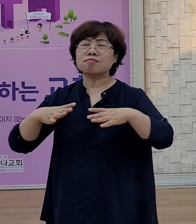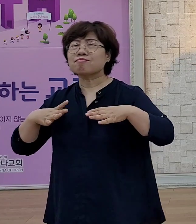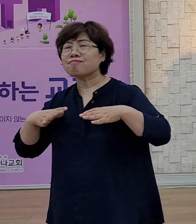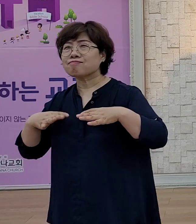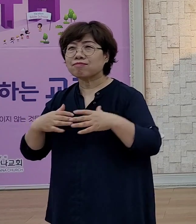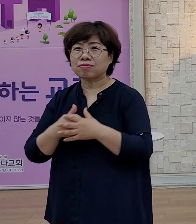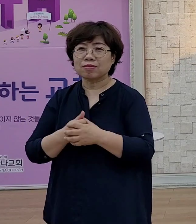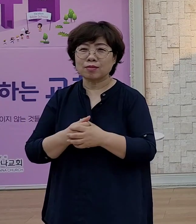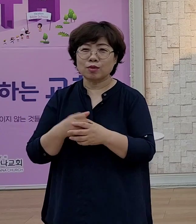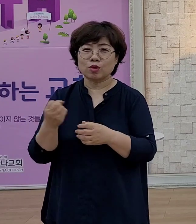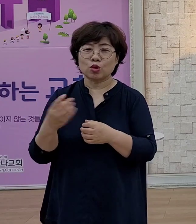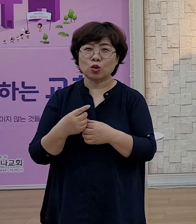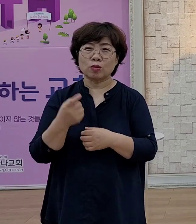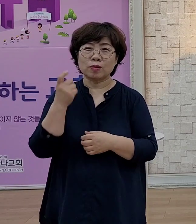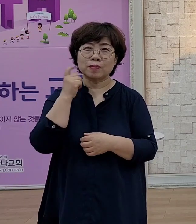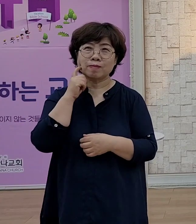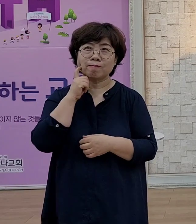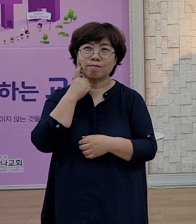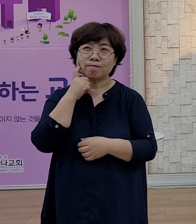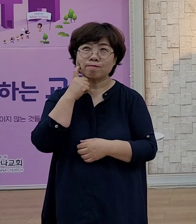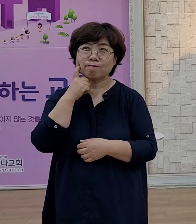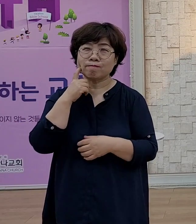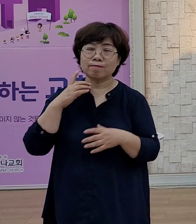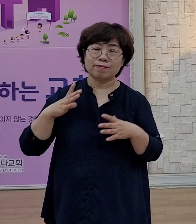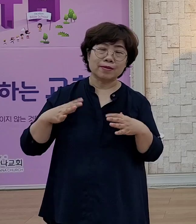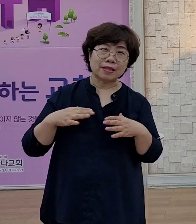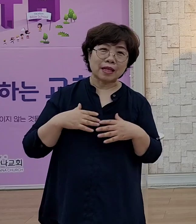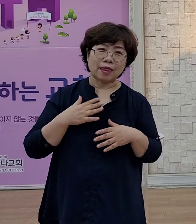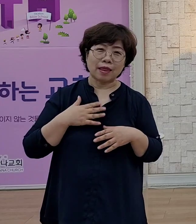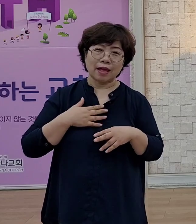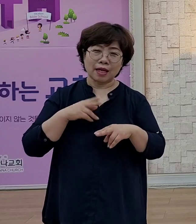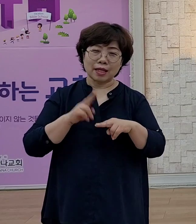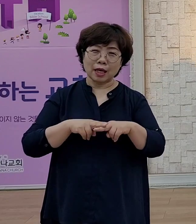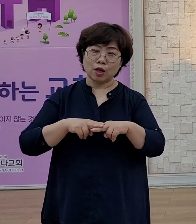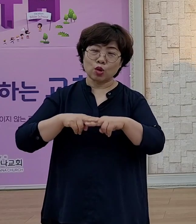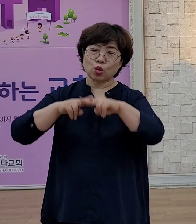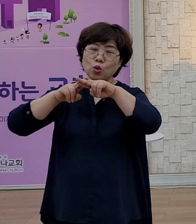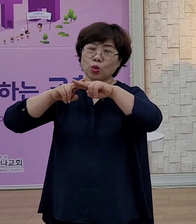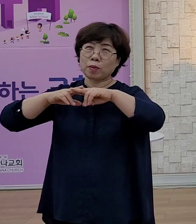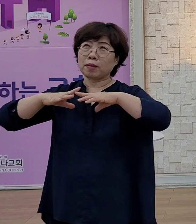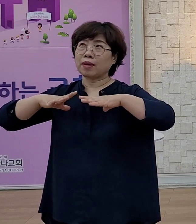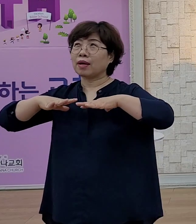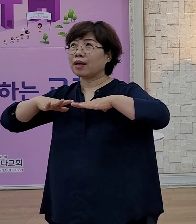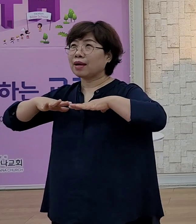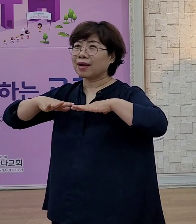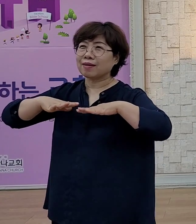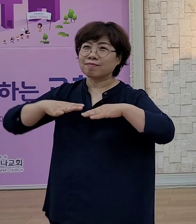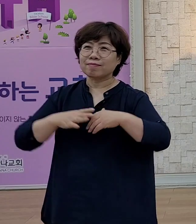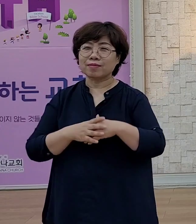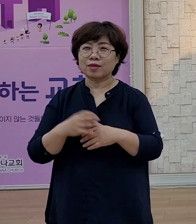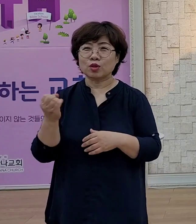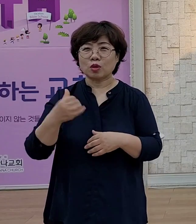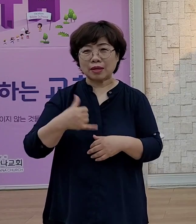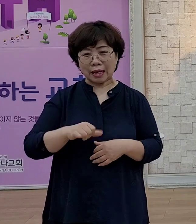아름다운 외모와 또 지위를 자랑하고, 또